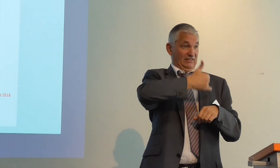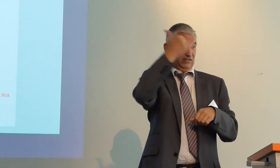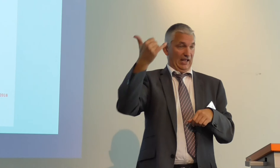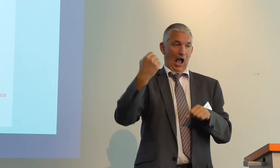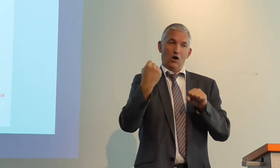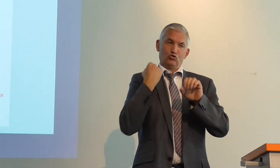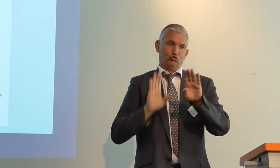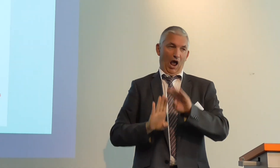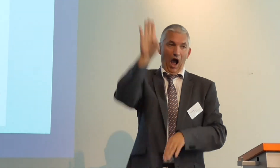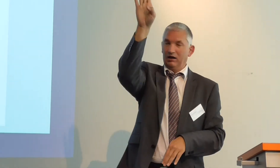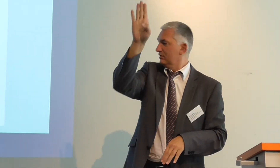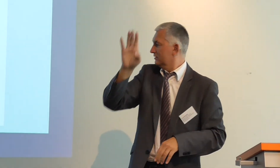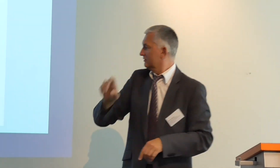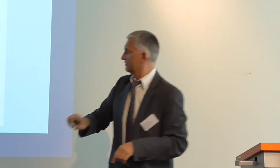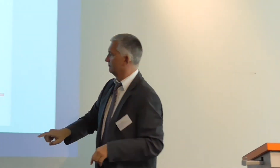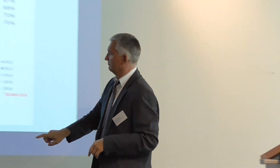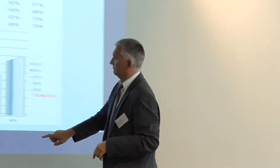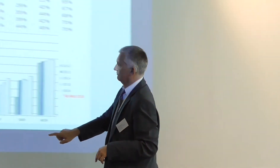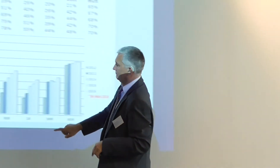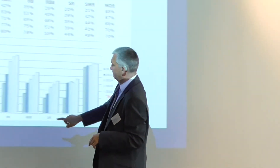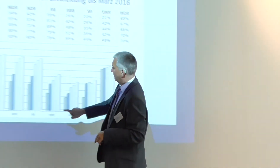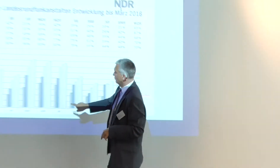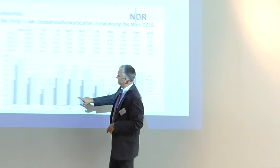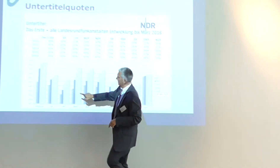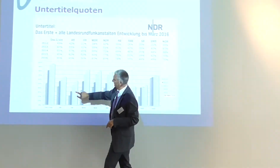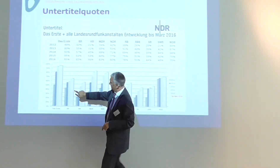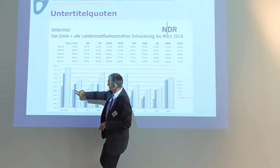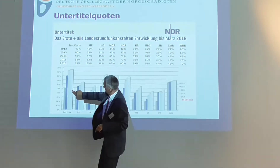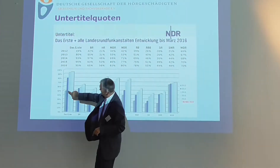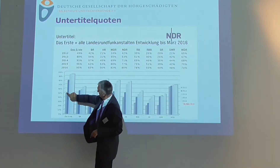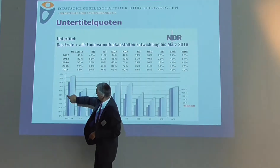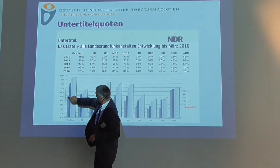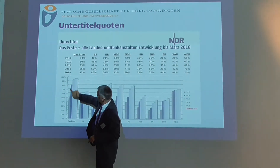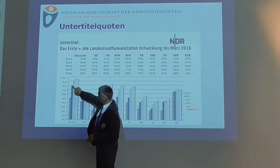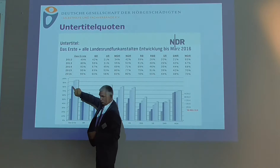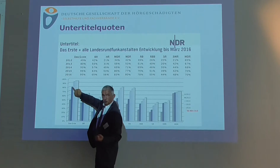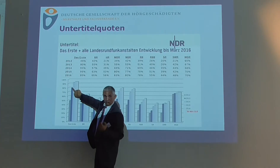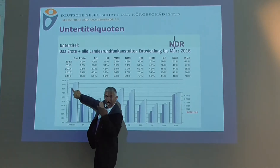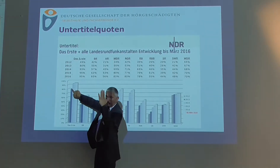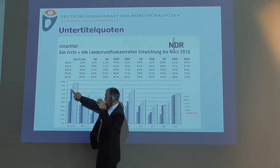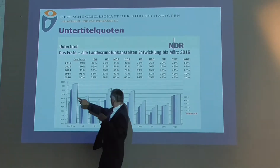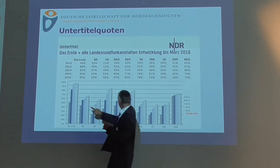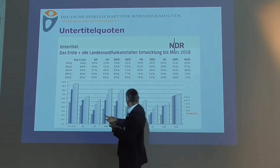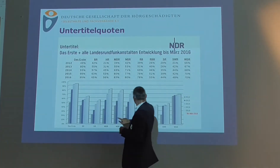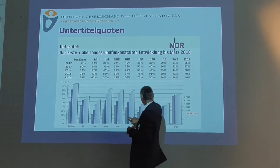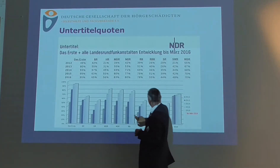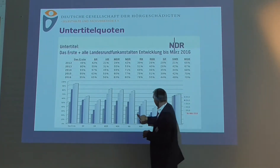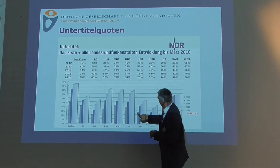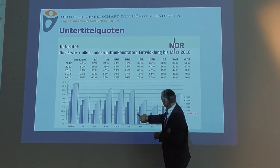Aufgefallen ist mir aber auch, dass im ersten Jahr die Quote sehr stark angestiegen ist. Wenn wir uns das erste Jahr betrachten, das ist immer